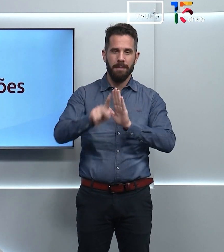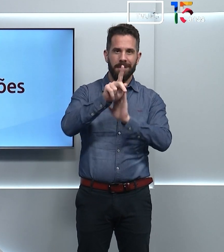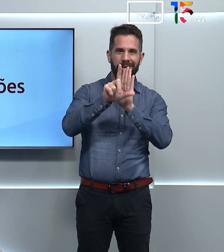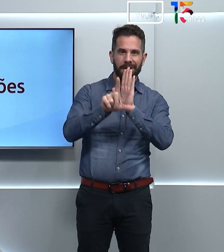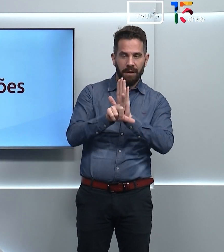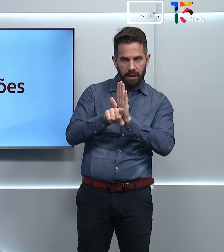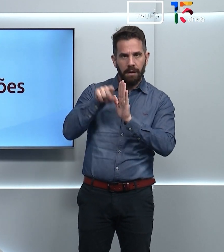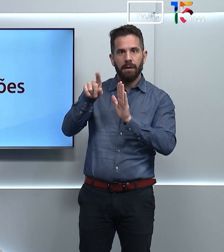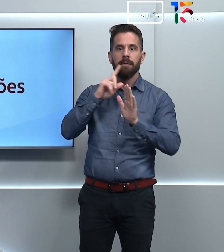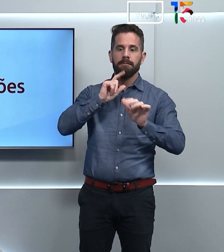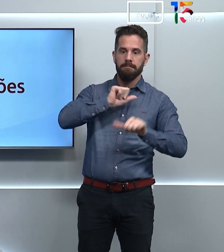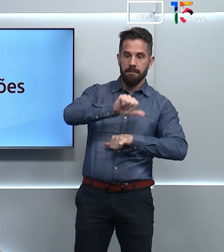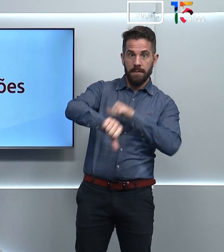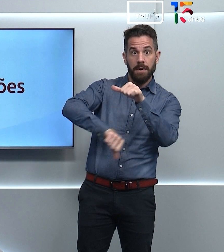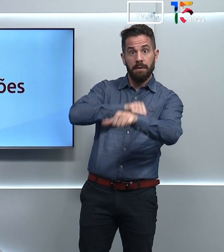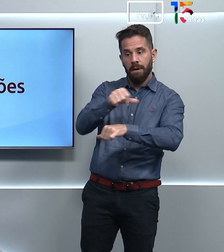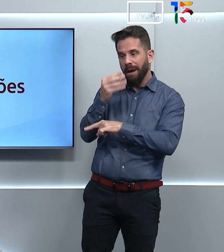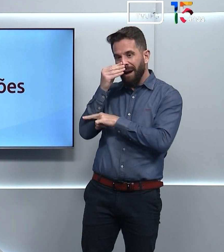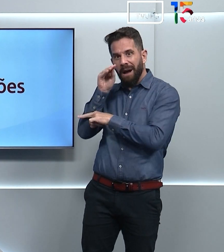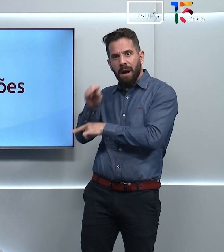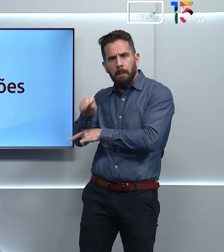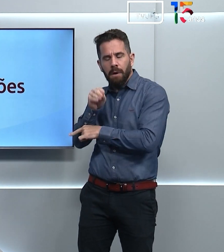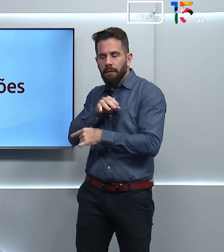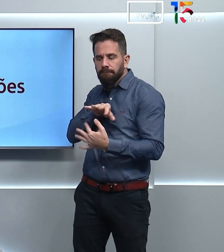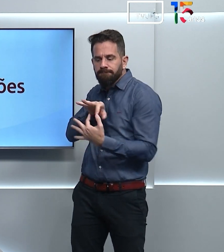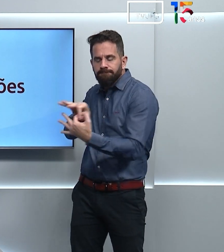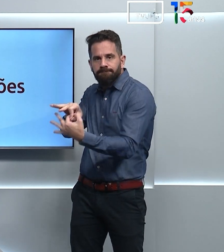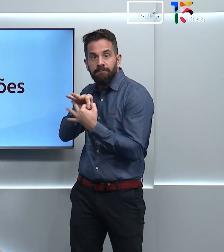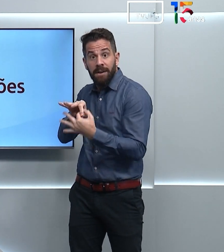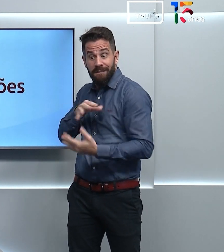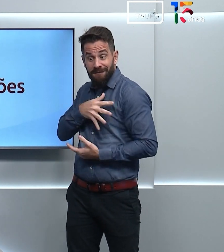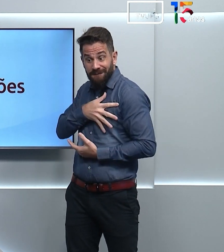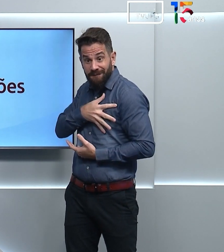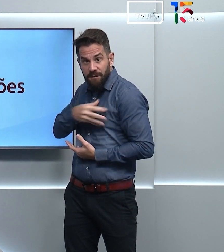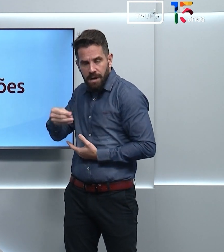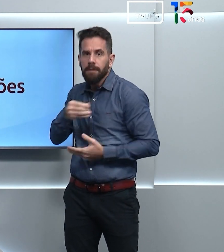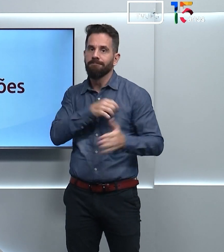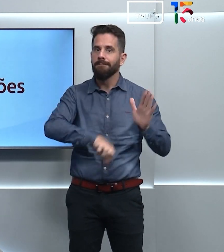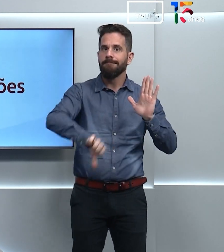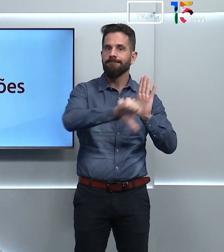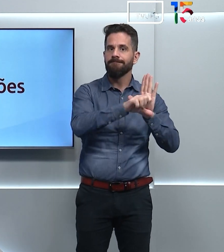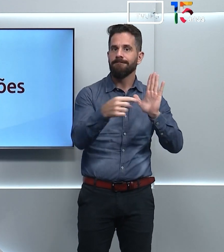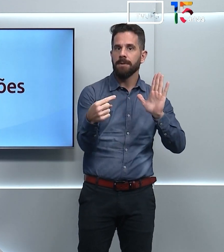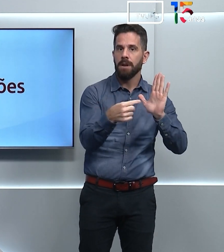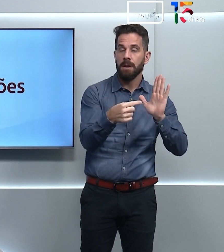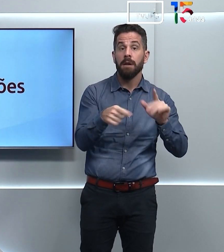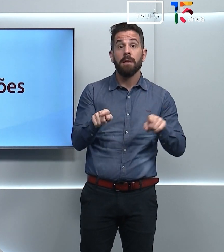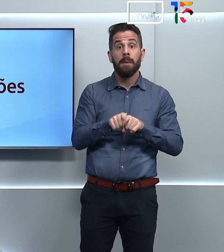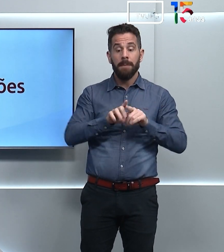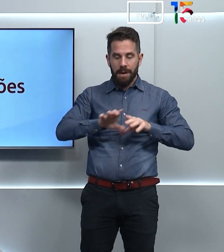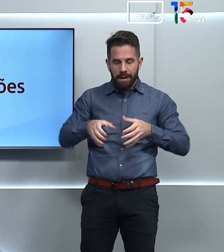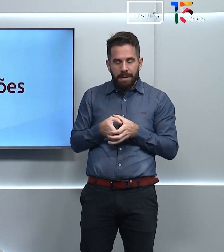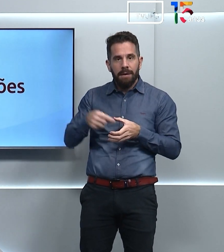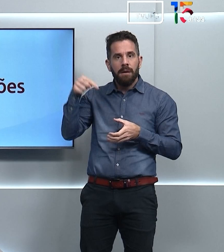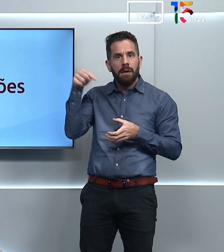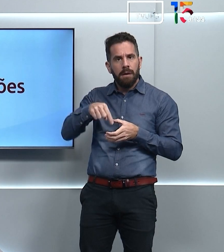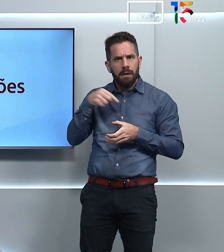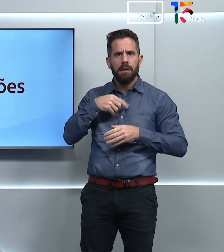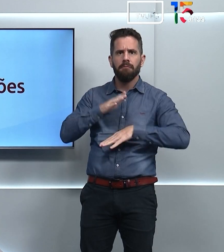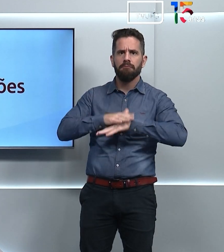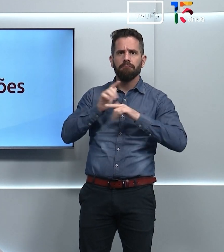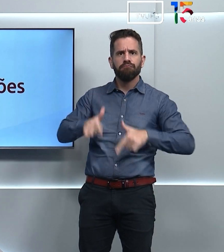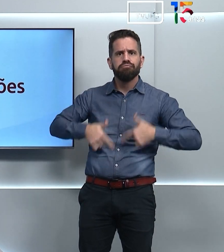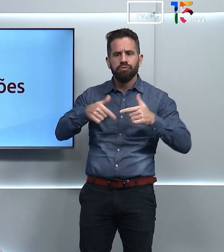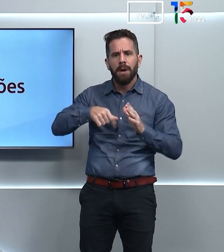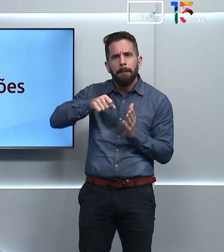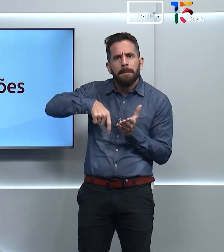transformar o abandono afetivo em ato ilícito. Também vamos te mostrar um coletivo que realiza plantio de mudas e